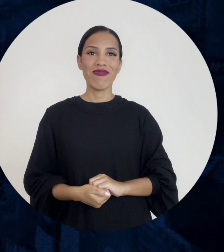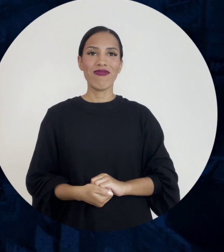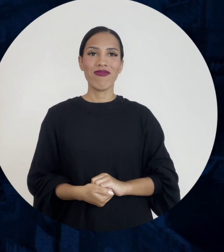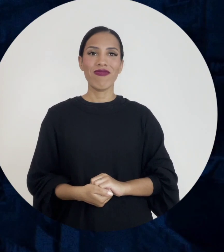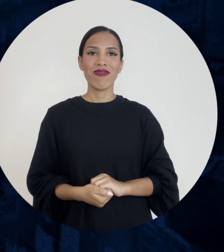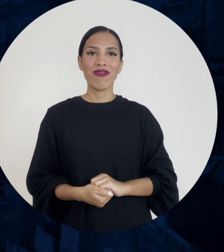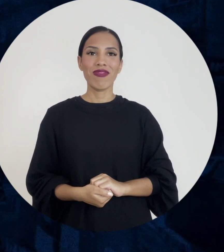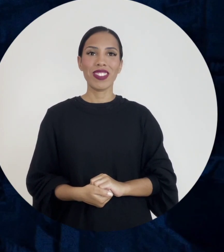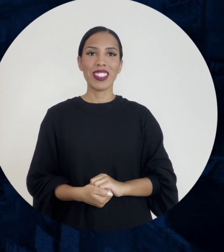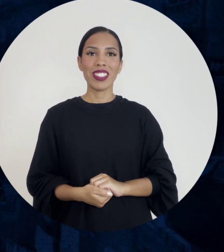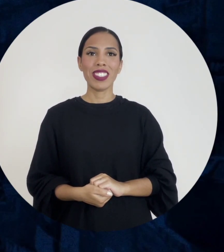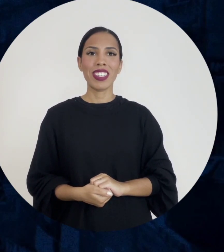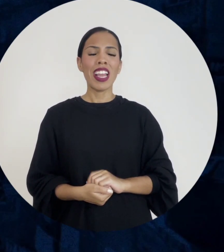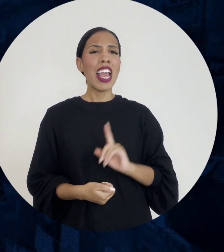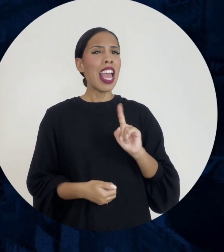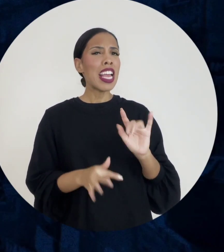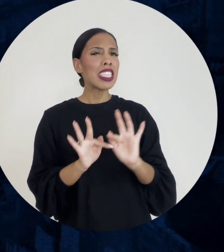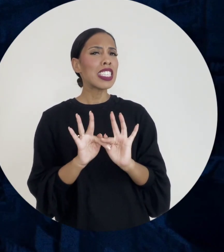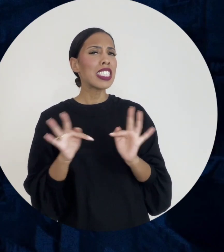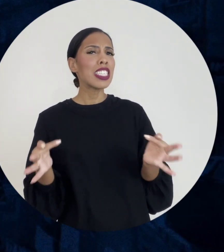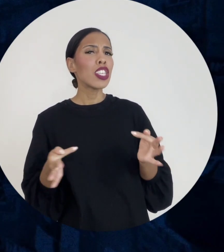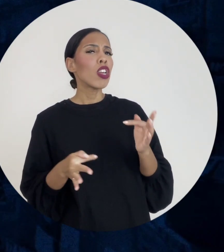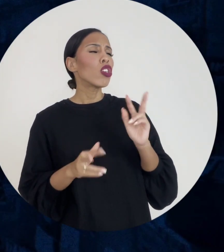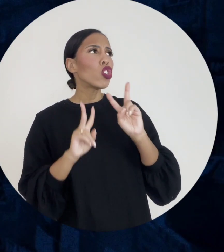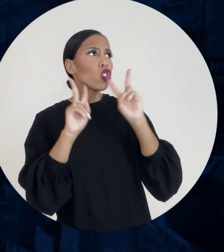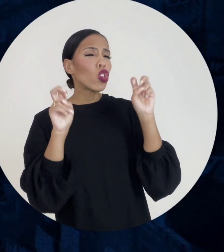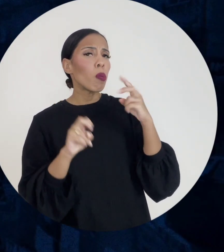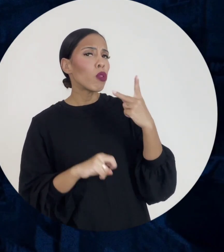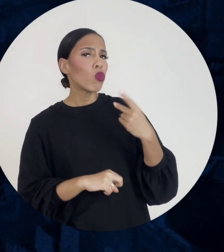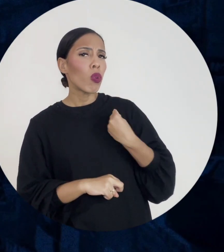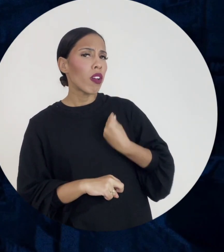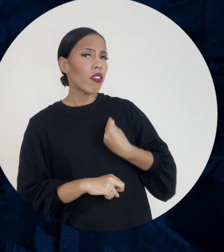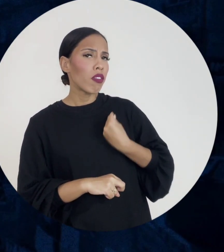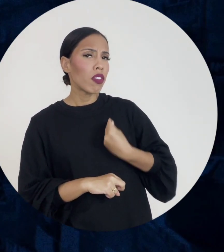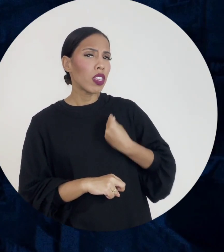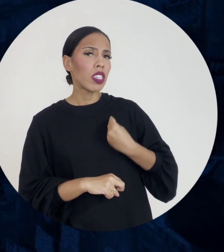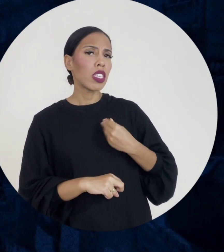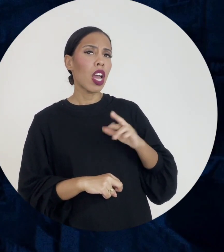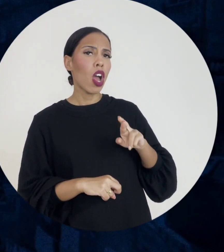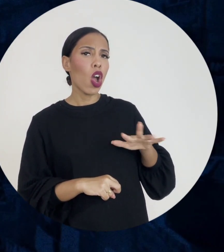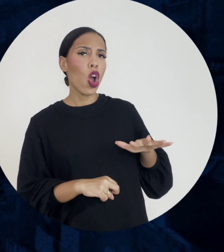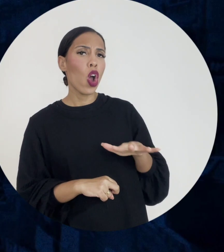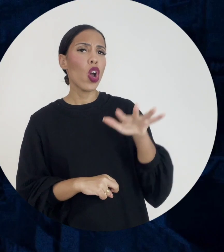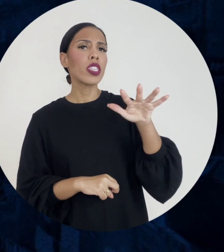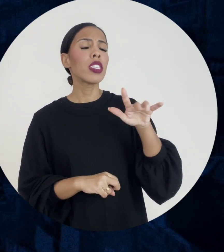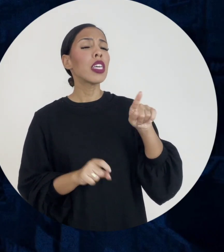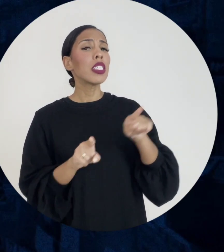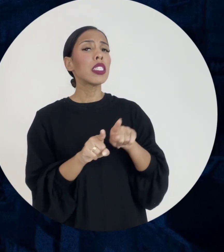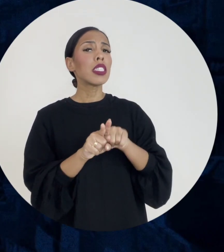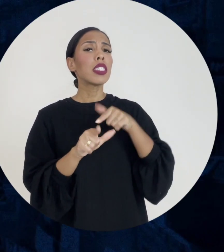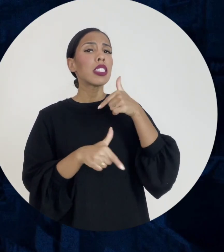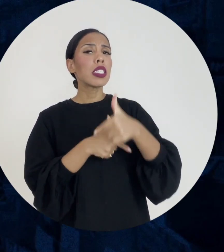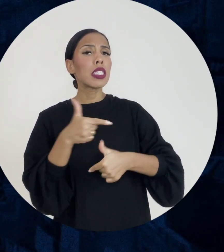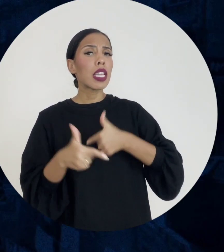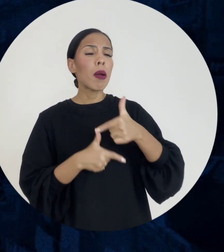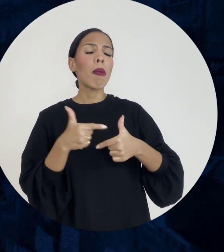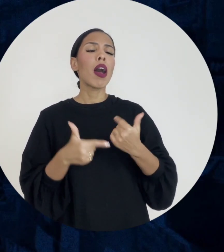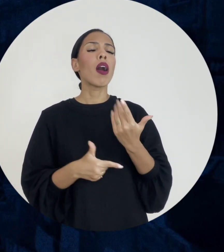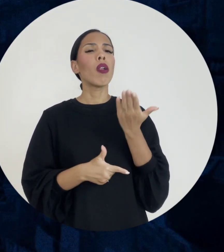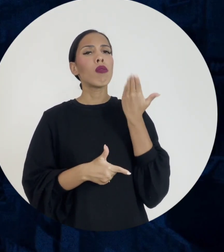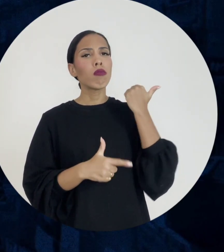Bora tocar aqui, assim, é coisa simples, é sobre a sua vivência na Rocinha e um pouco sobre aquele trabalho lá com a ASPA, da